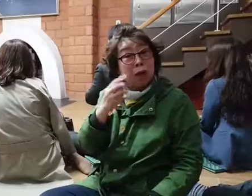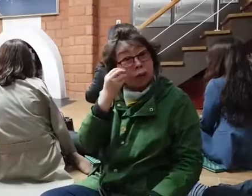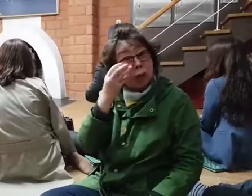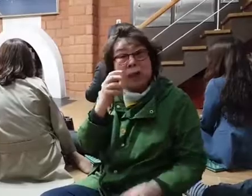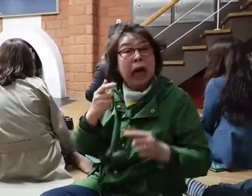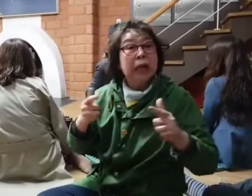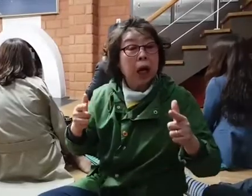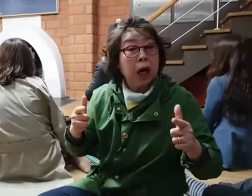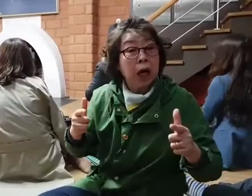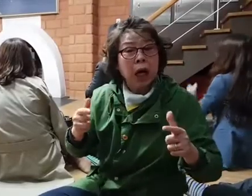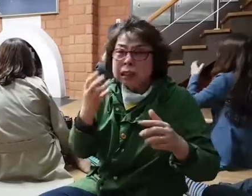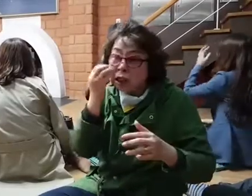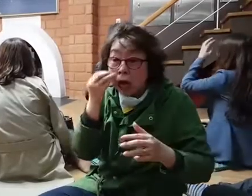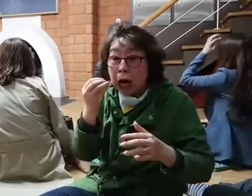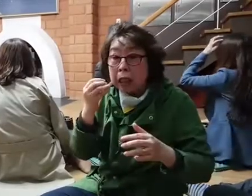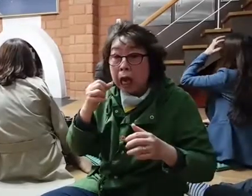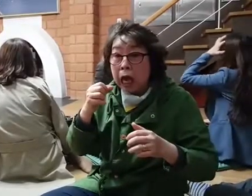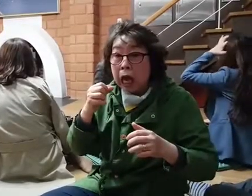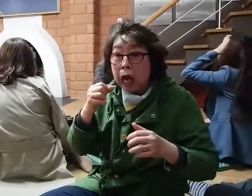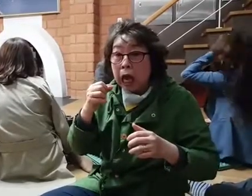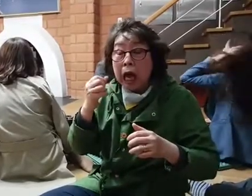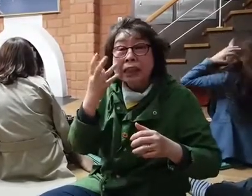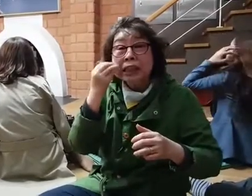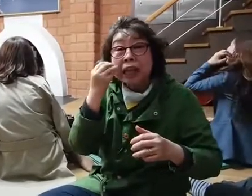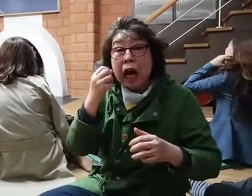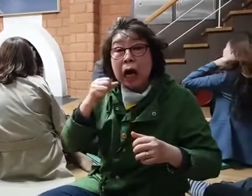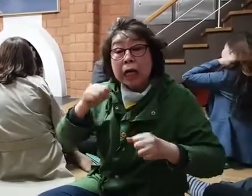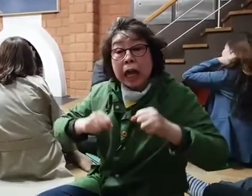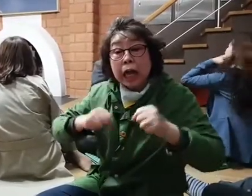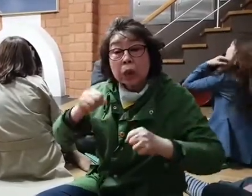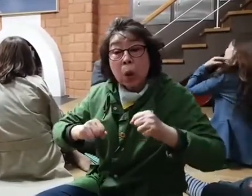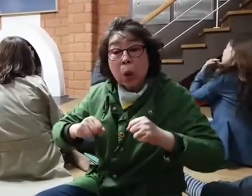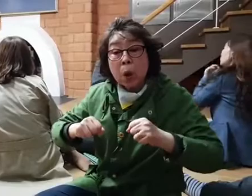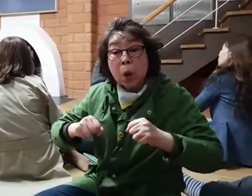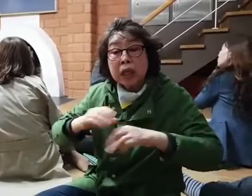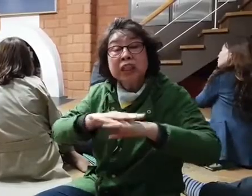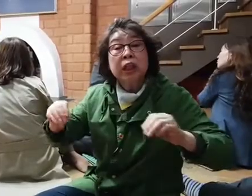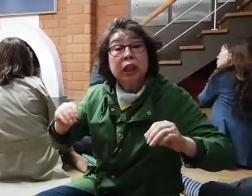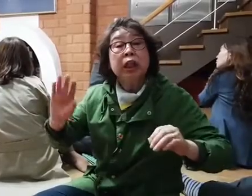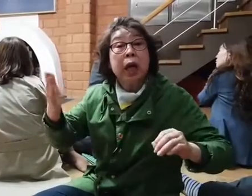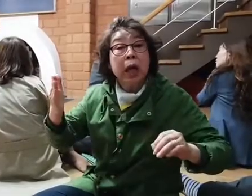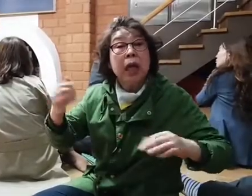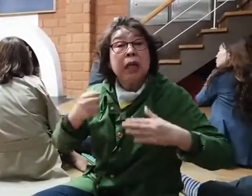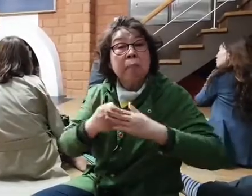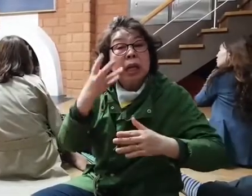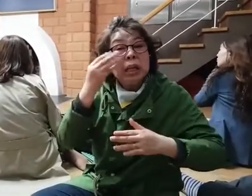게 아니고 이상하게끔 처리해야만 처리할 일입니다. 그래서 이상하게 되는